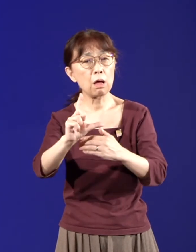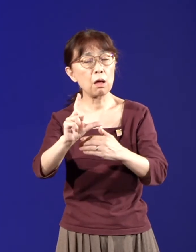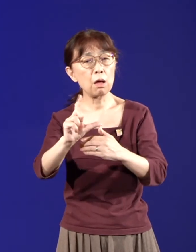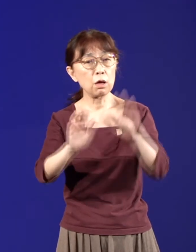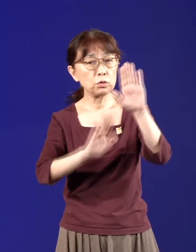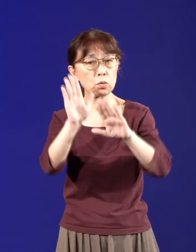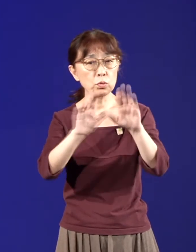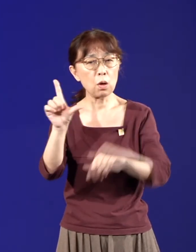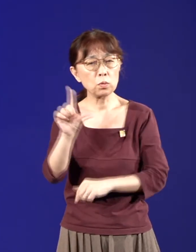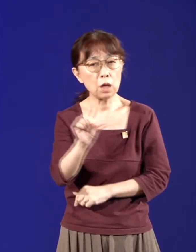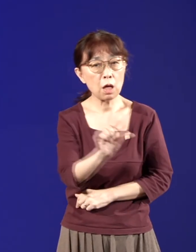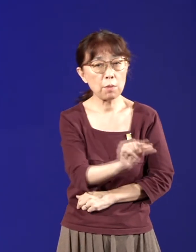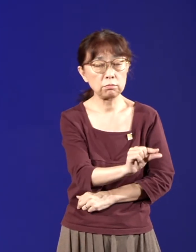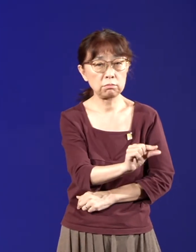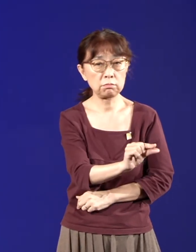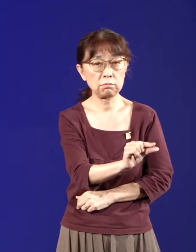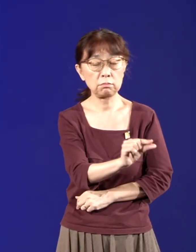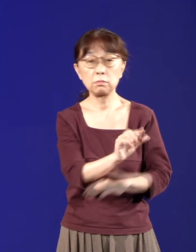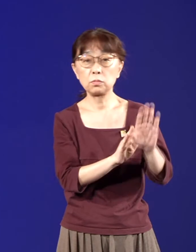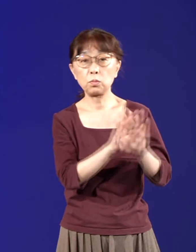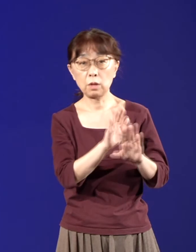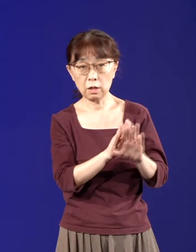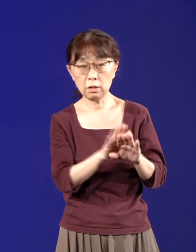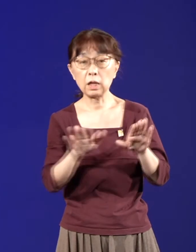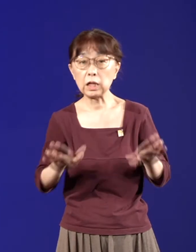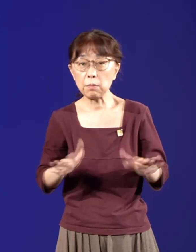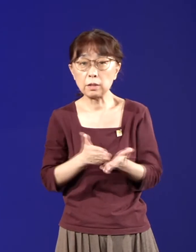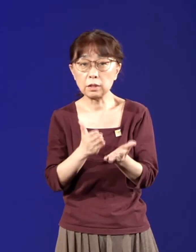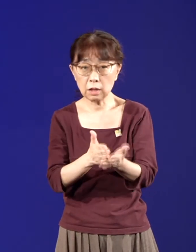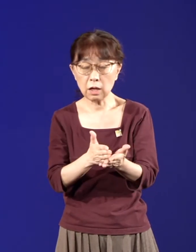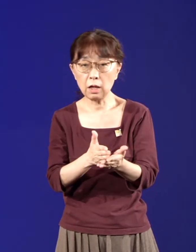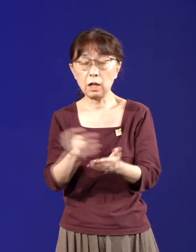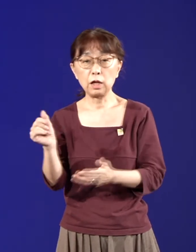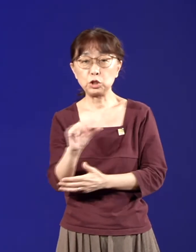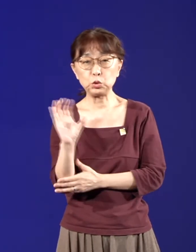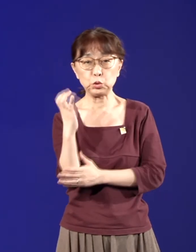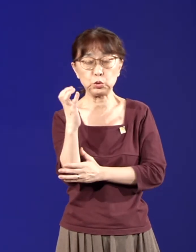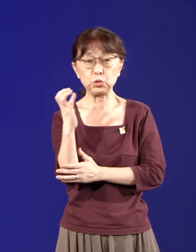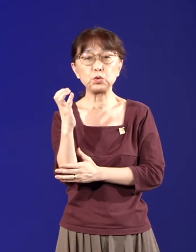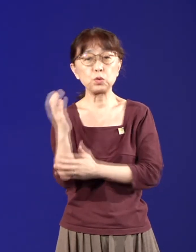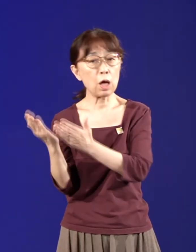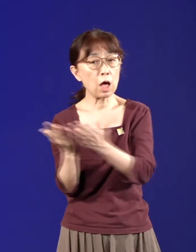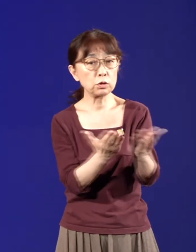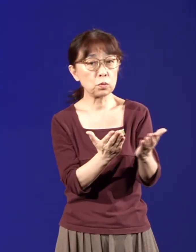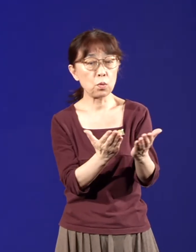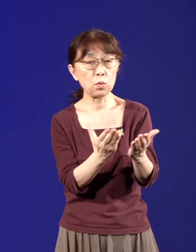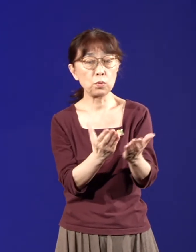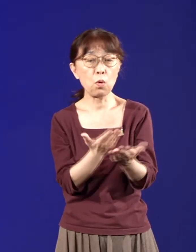況でありますし、また今申し上げましたように、救急搬送の要請があるぐ